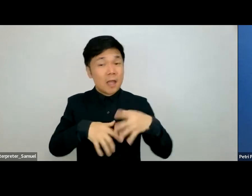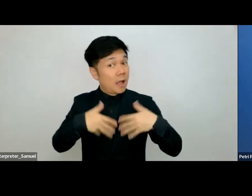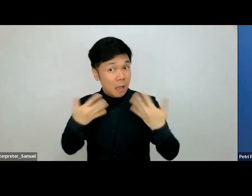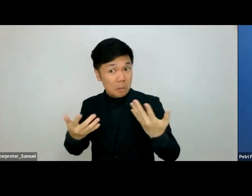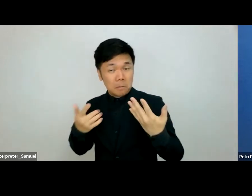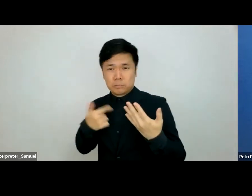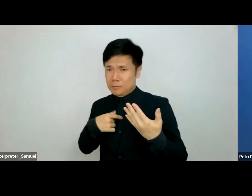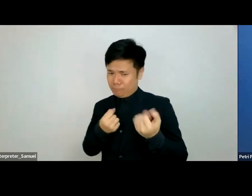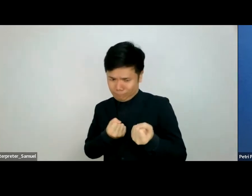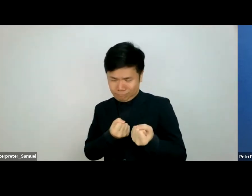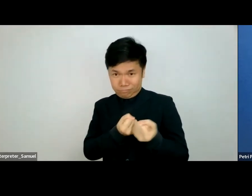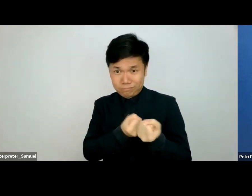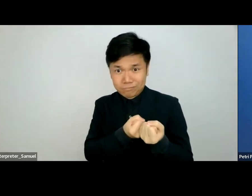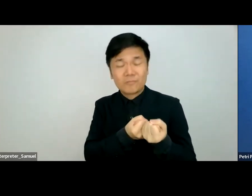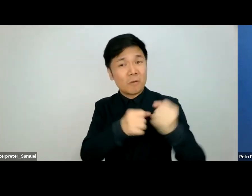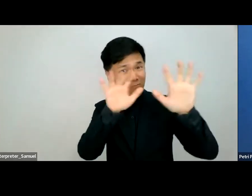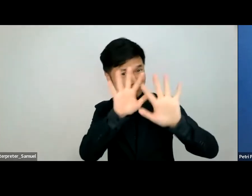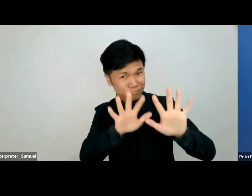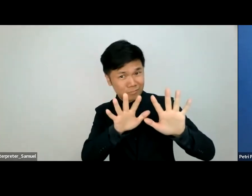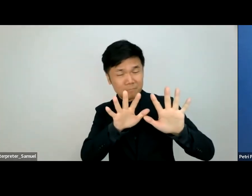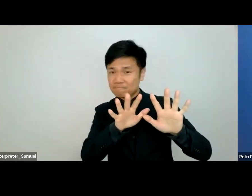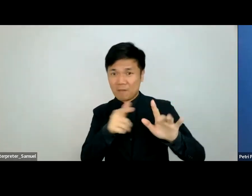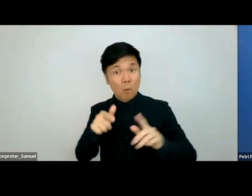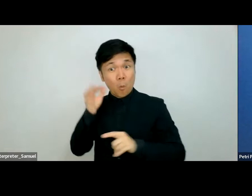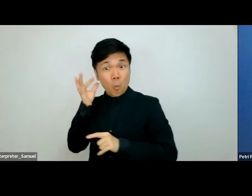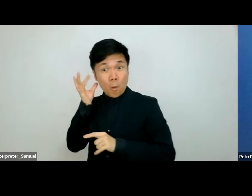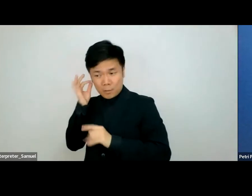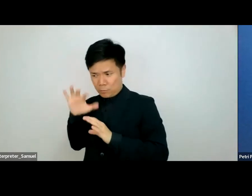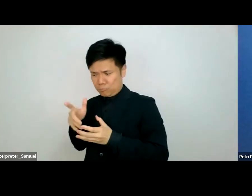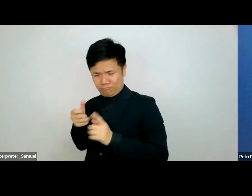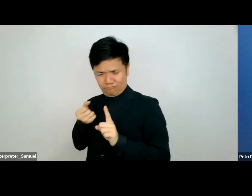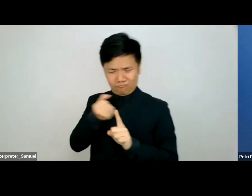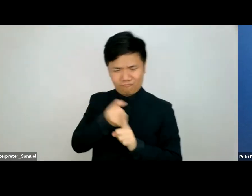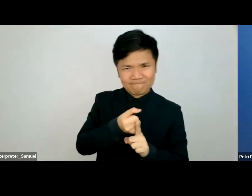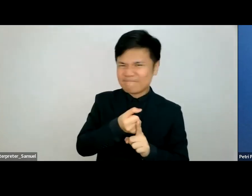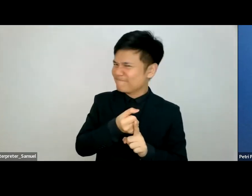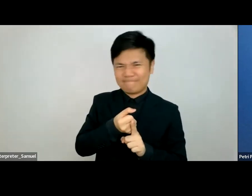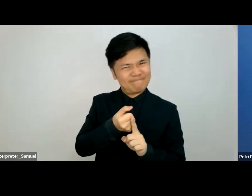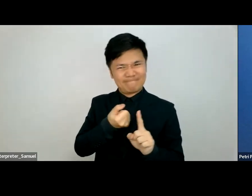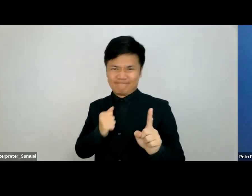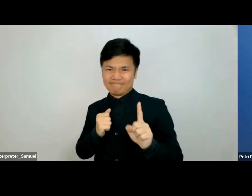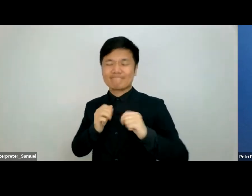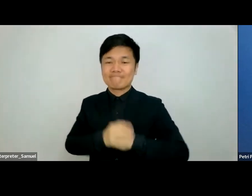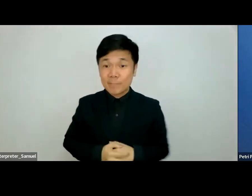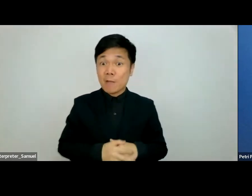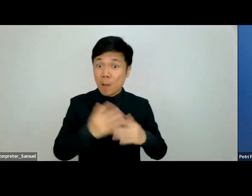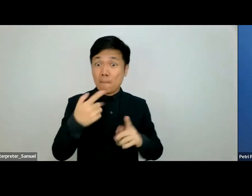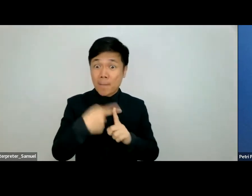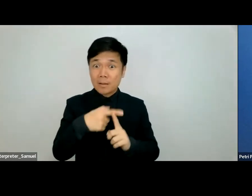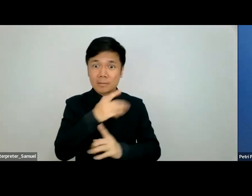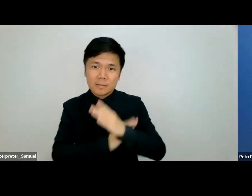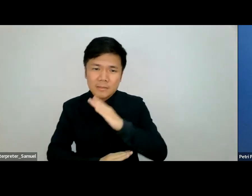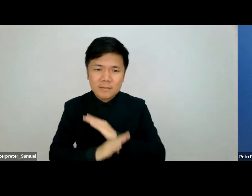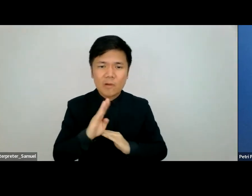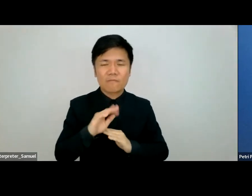La participation inégale des femmes dans les processus de la prise de décision et dans les marchés